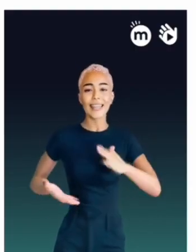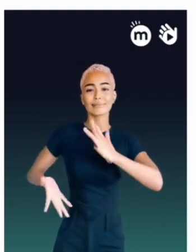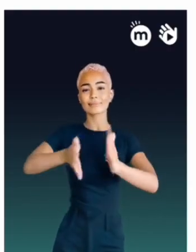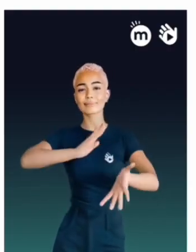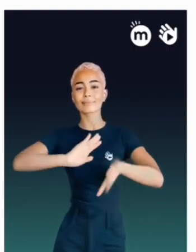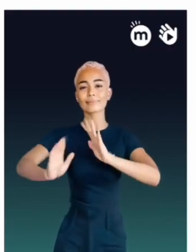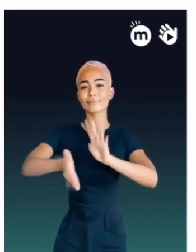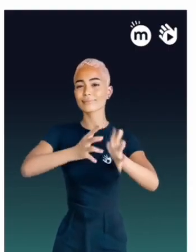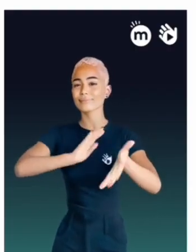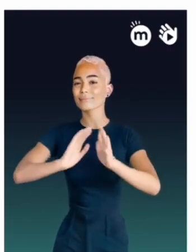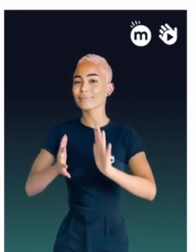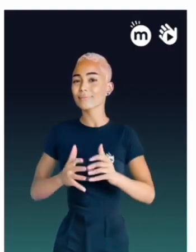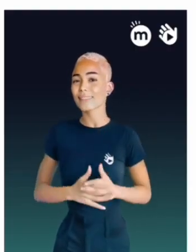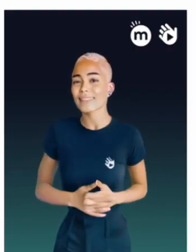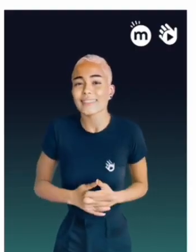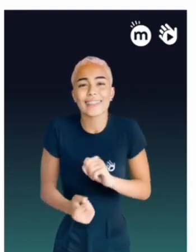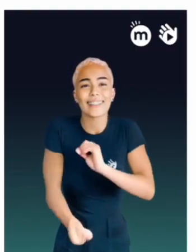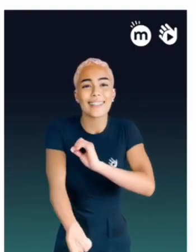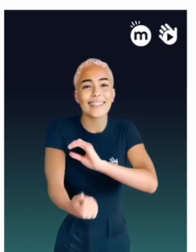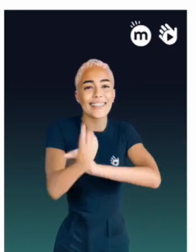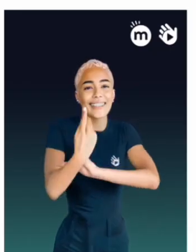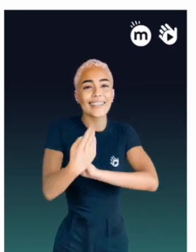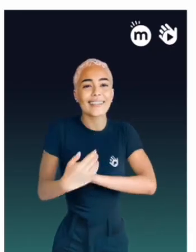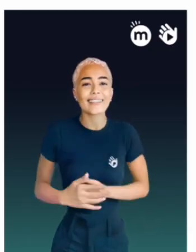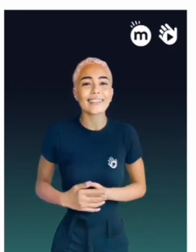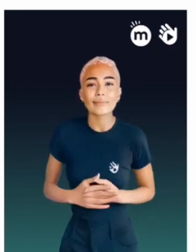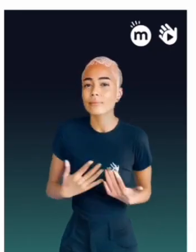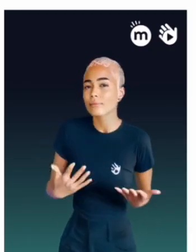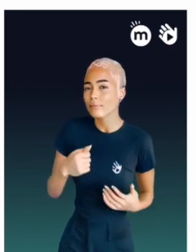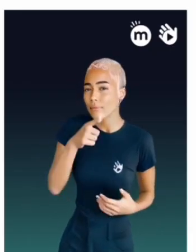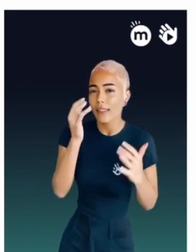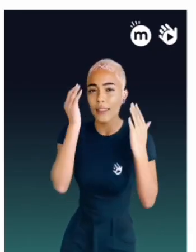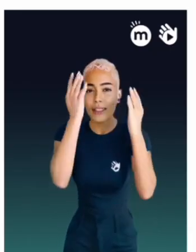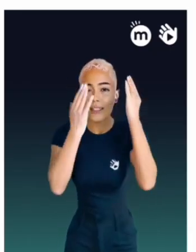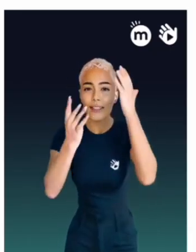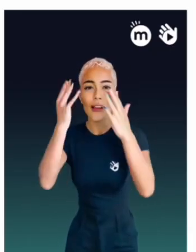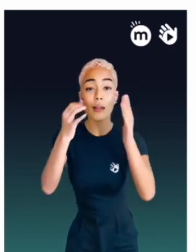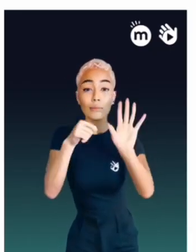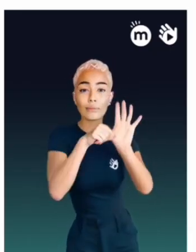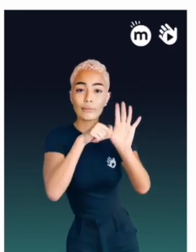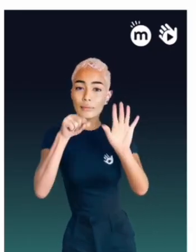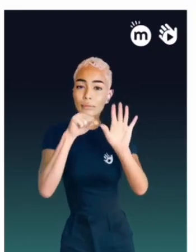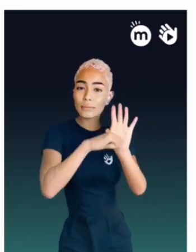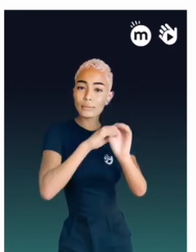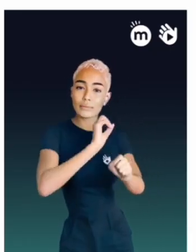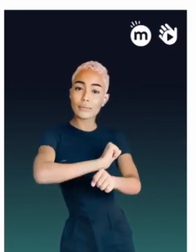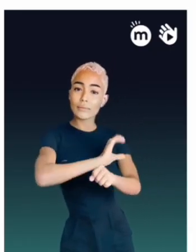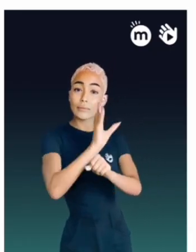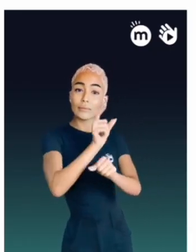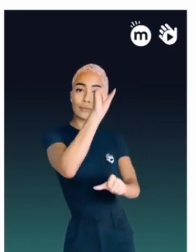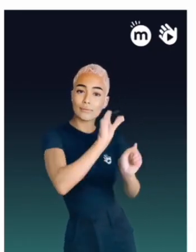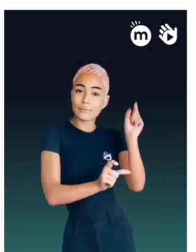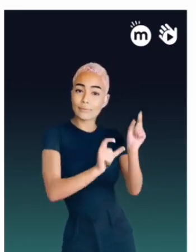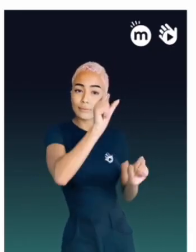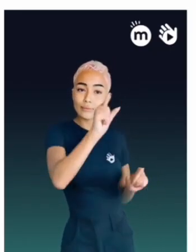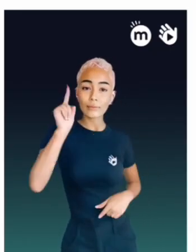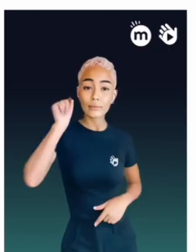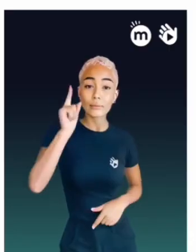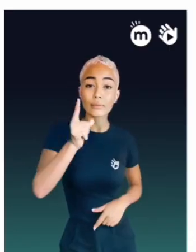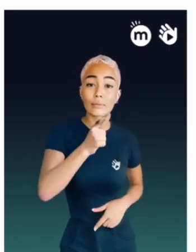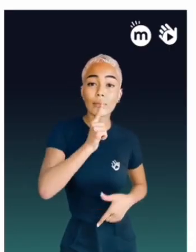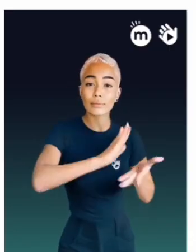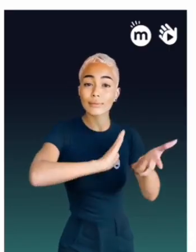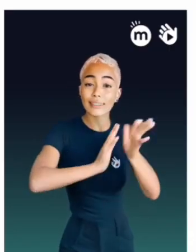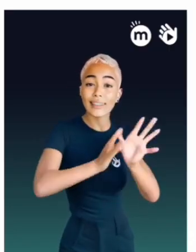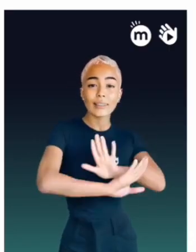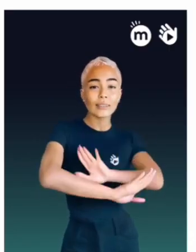pouvez voir que c'est totalement réaliste. Et vraiment, c'est Spotend